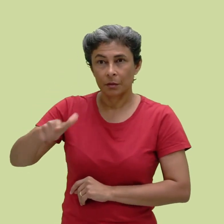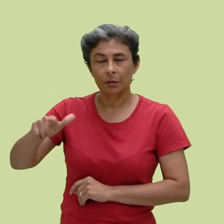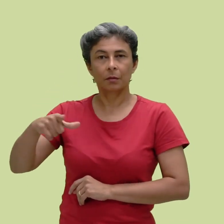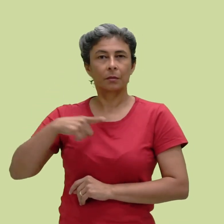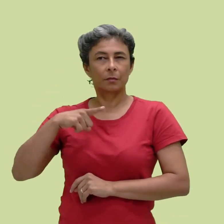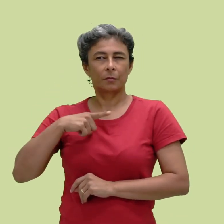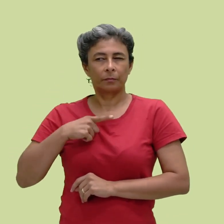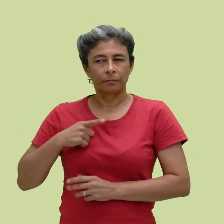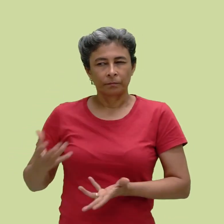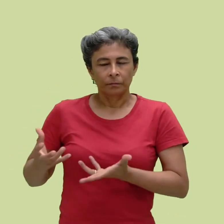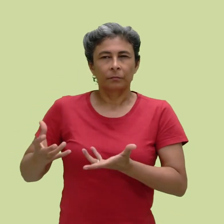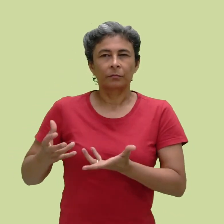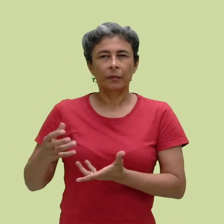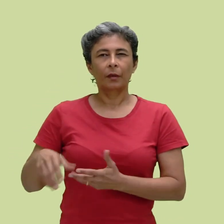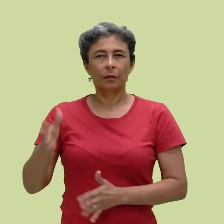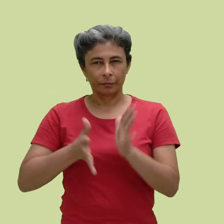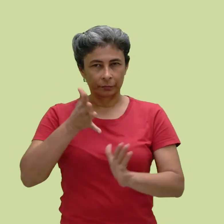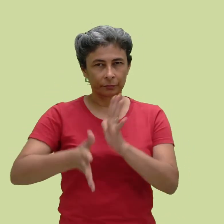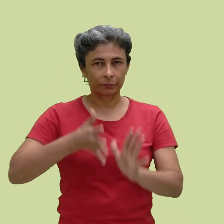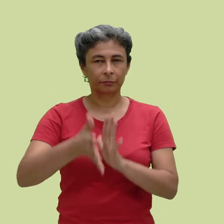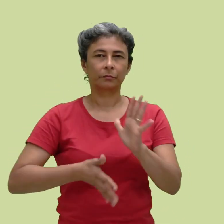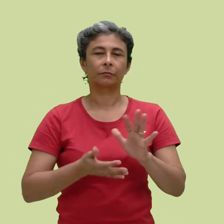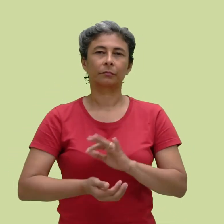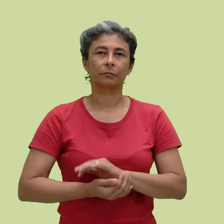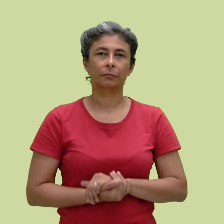repetição, que pode ser dada intensidade ao que está sendo dito.